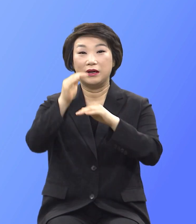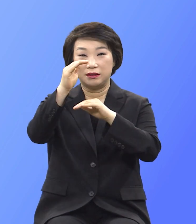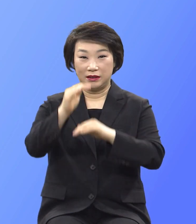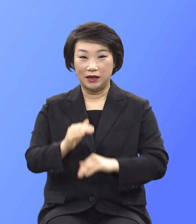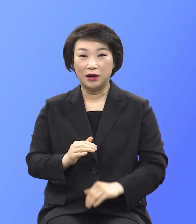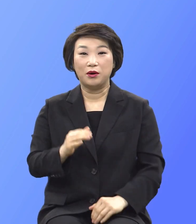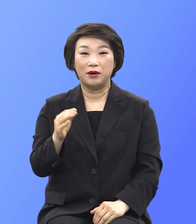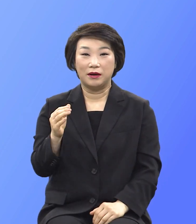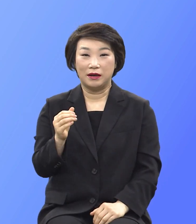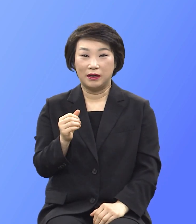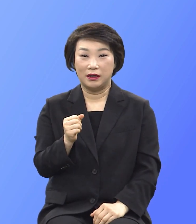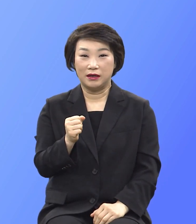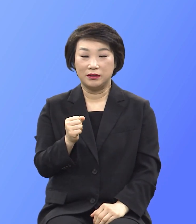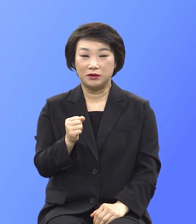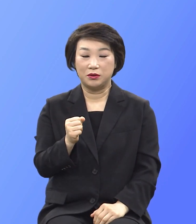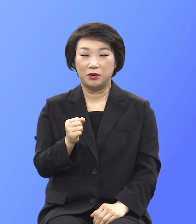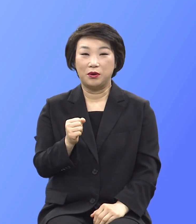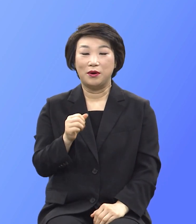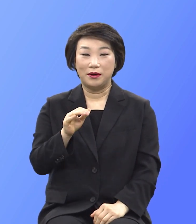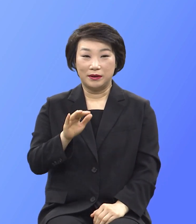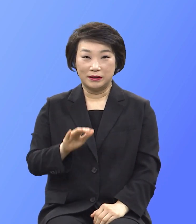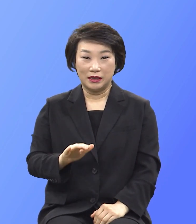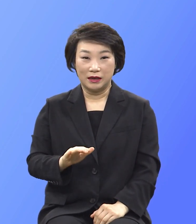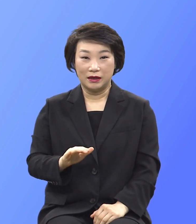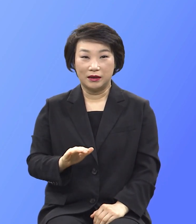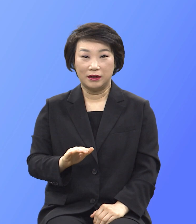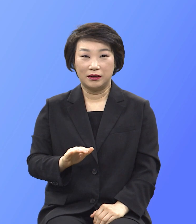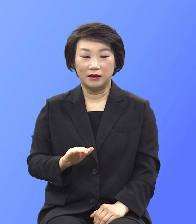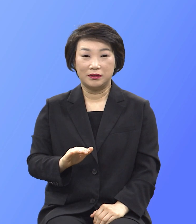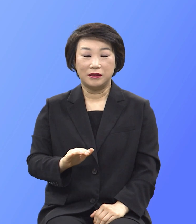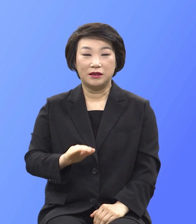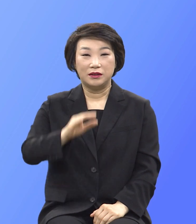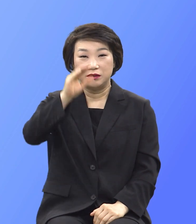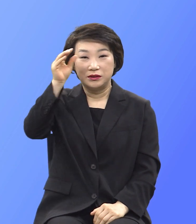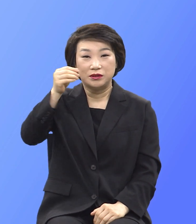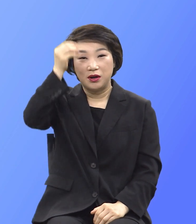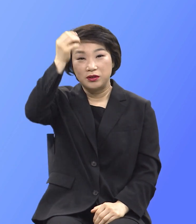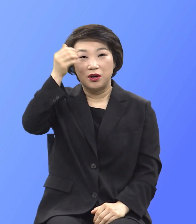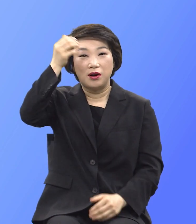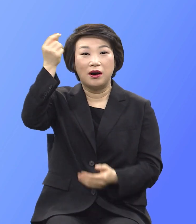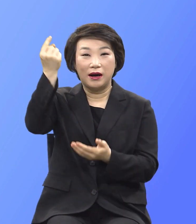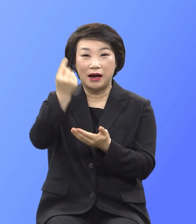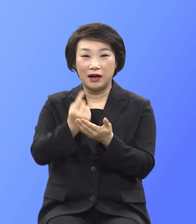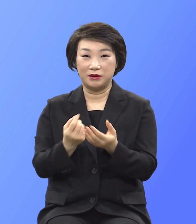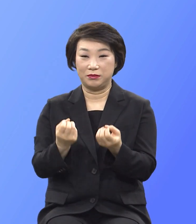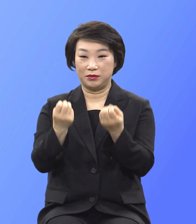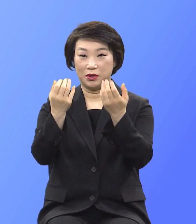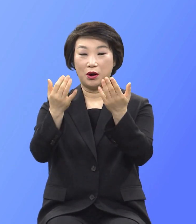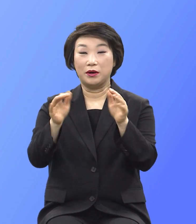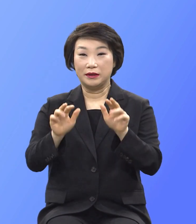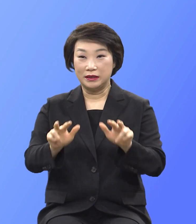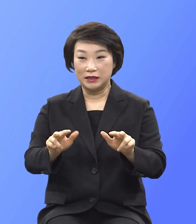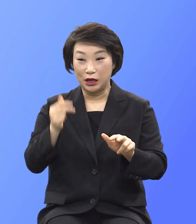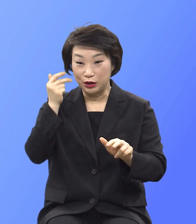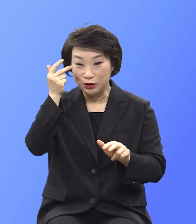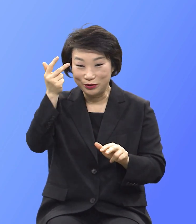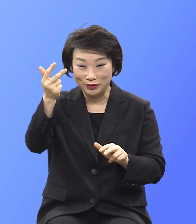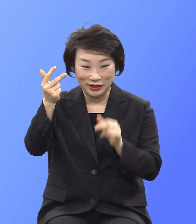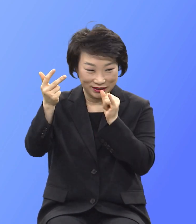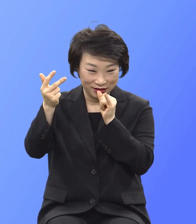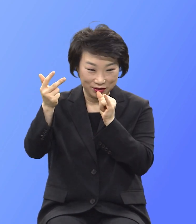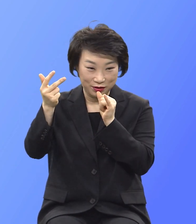11절의 본문의 말씀을 중심으로 성령 강림절 한